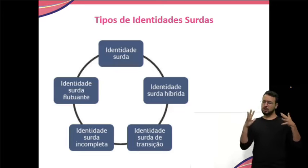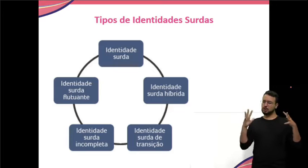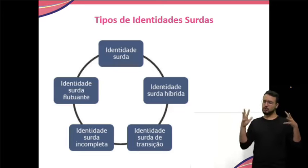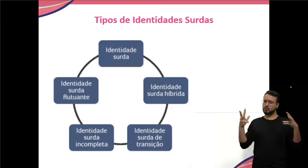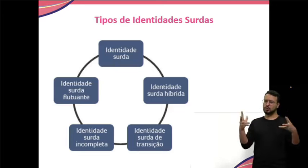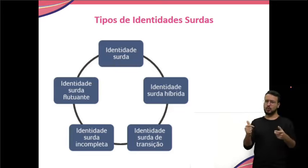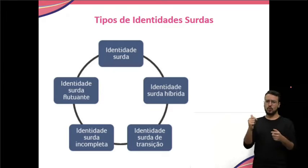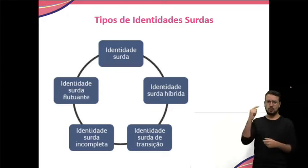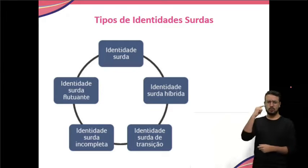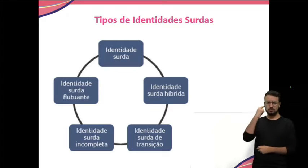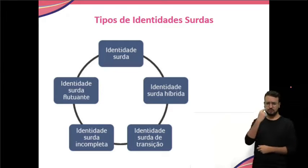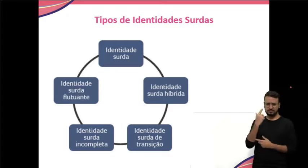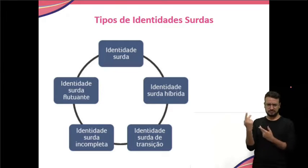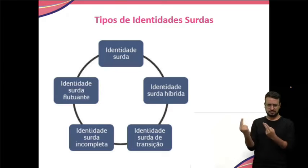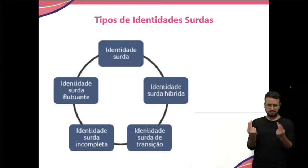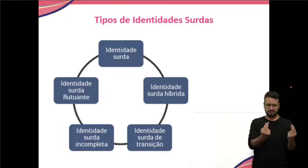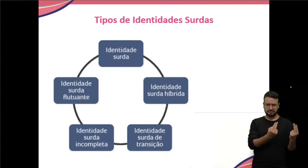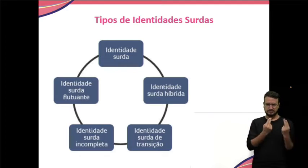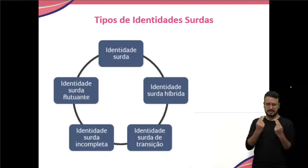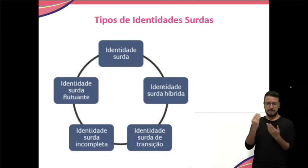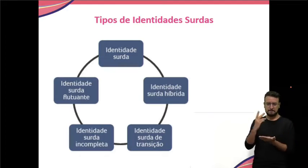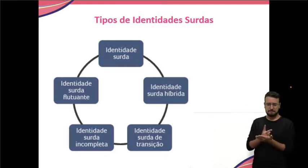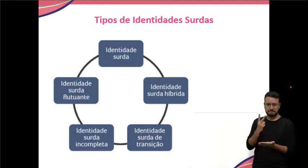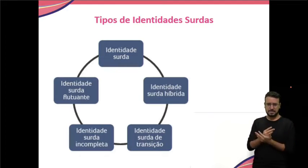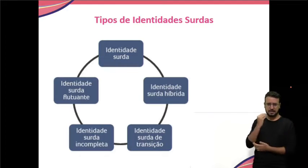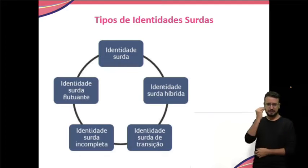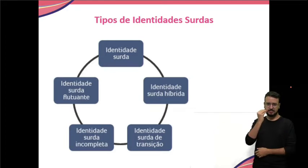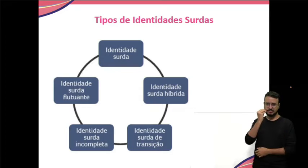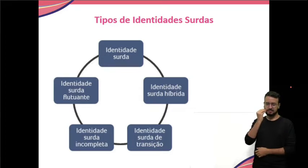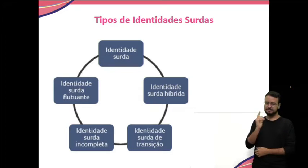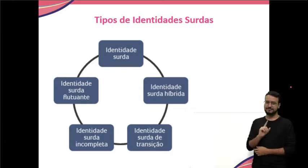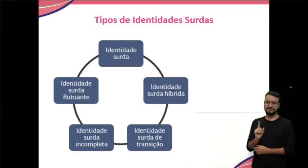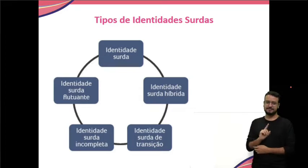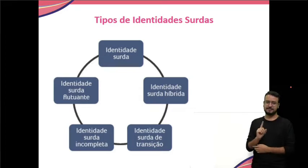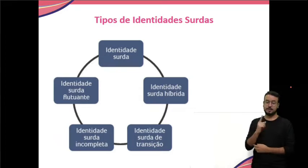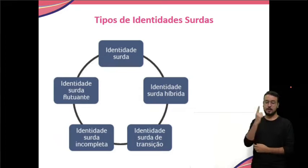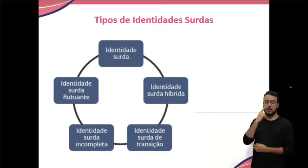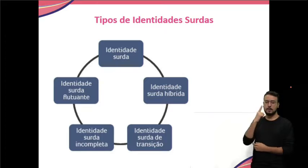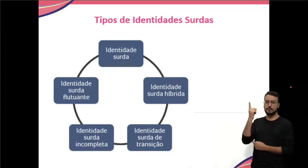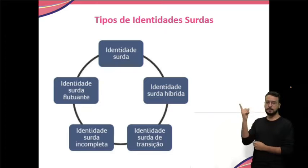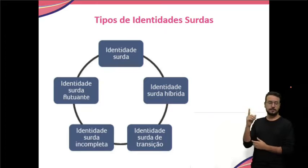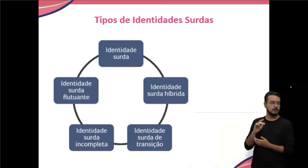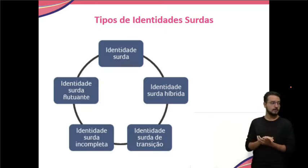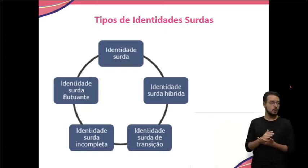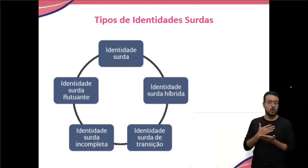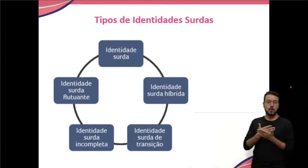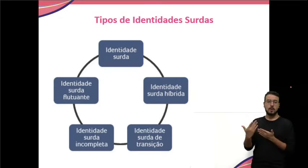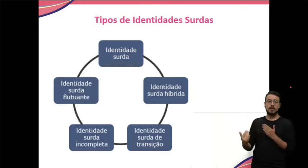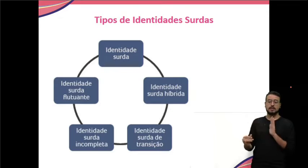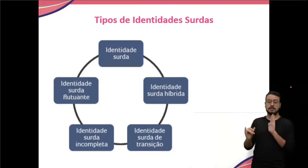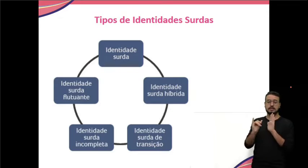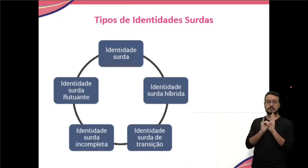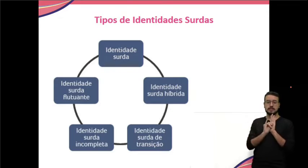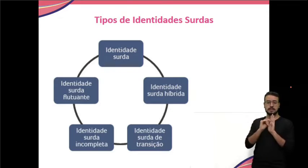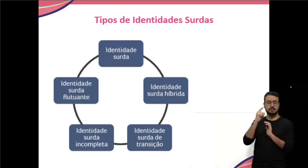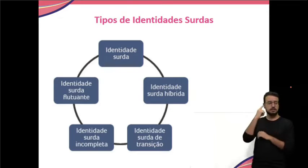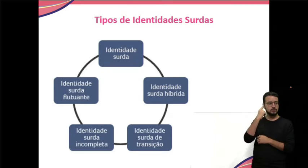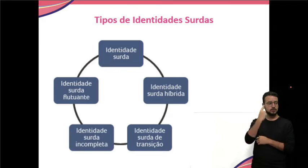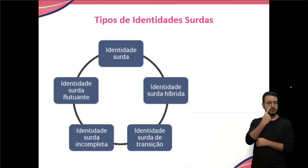mesmas experiências. Então, olha lá a imagem. Nós vamos começar ali pela identidade surda híbrida. O que é essa identidade?